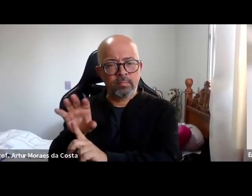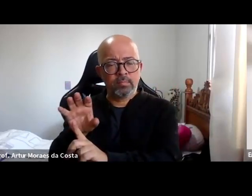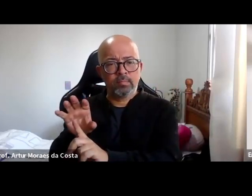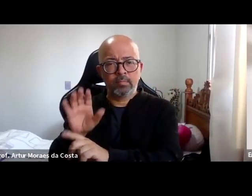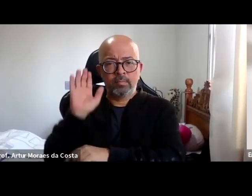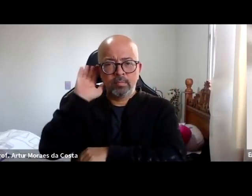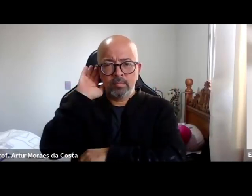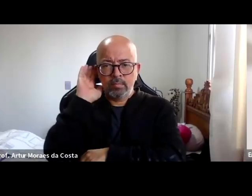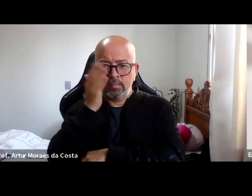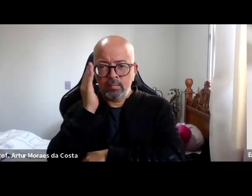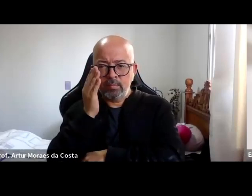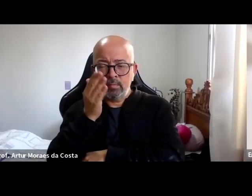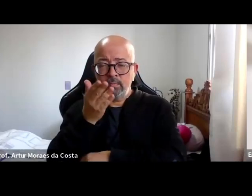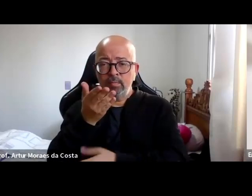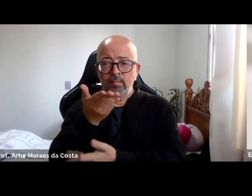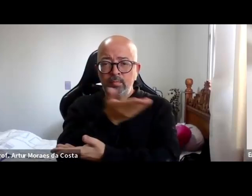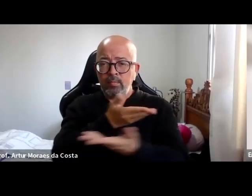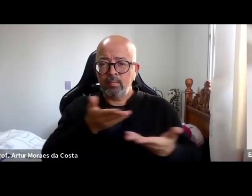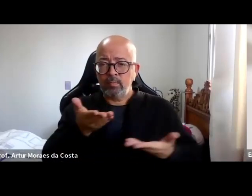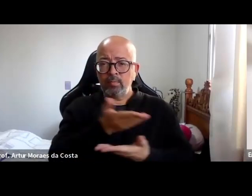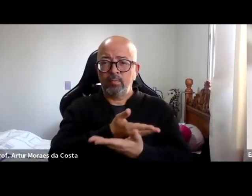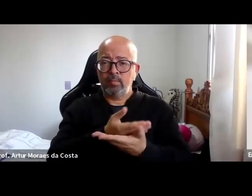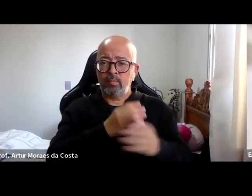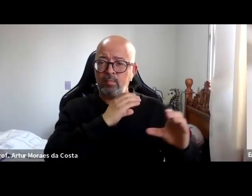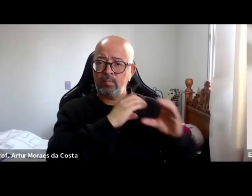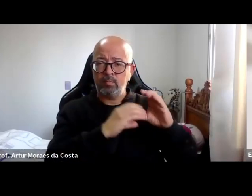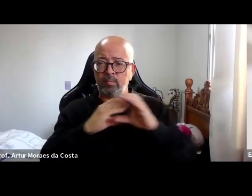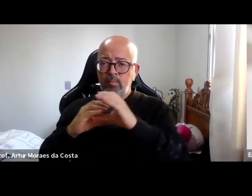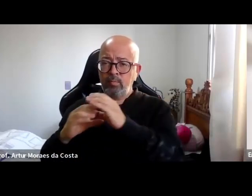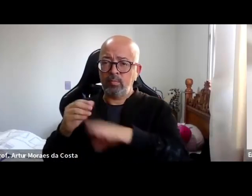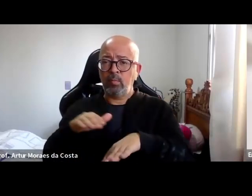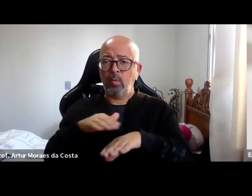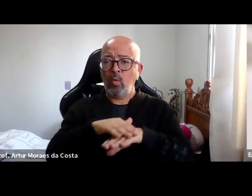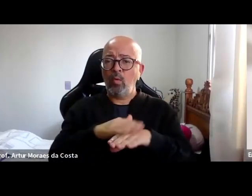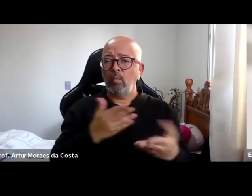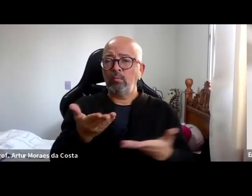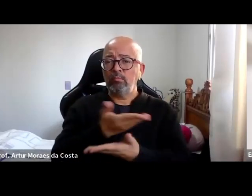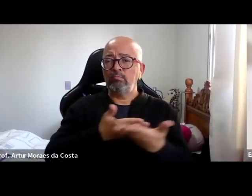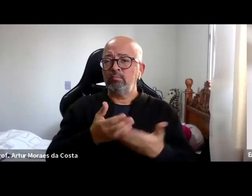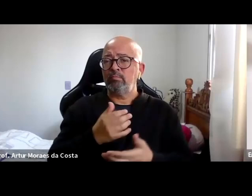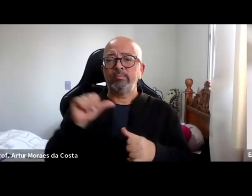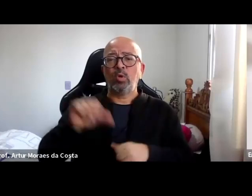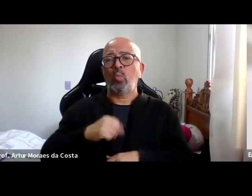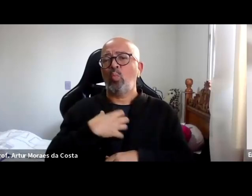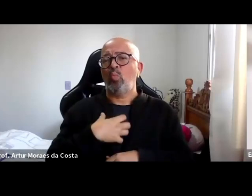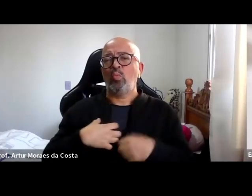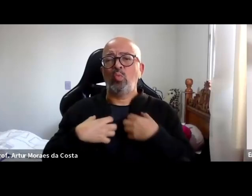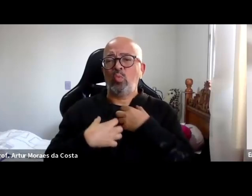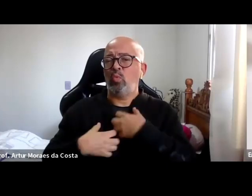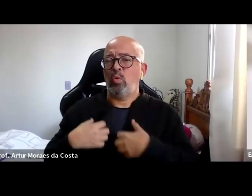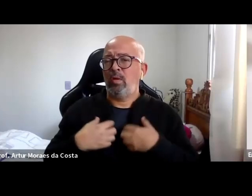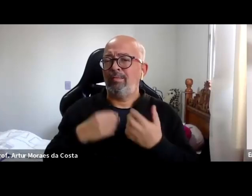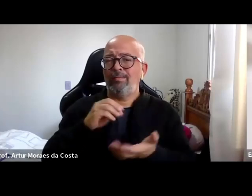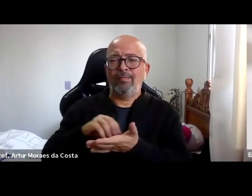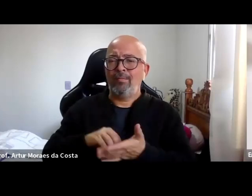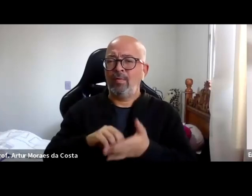mano que indique se está rriendo mucho y tu cara se ilumina es lo que dice